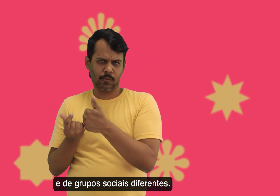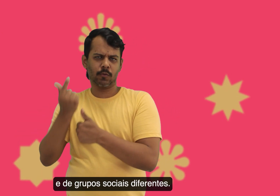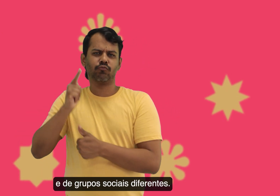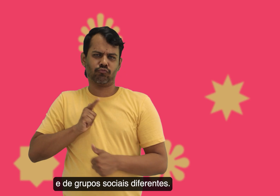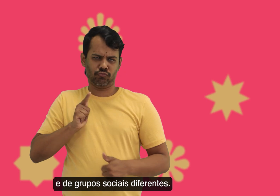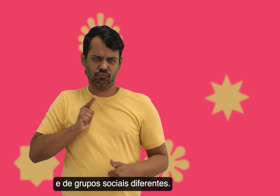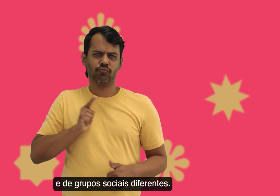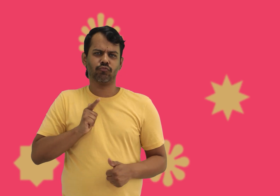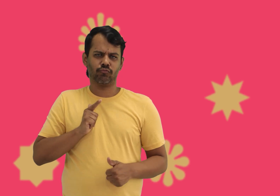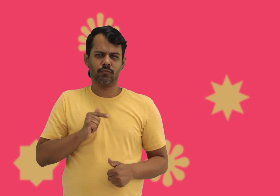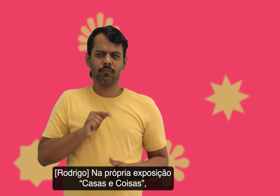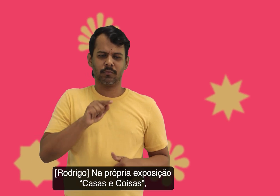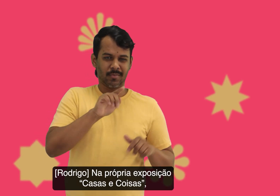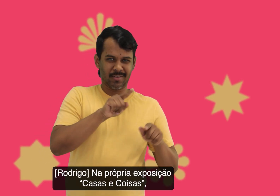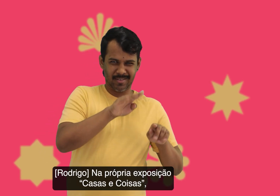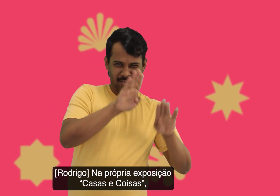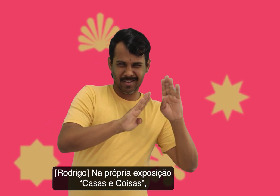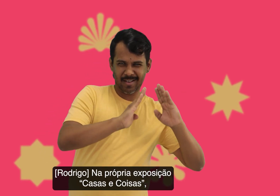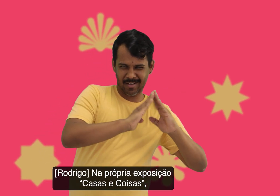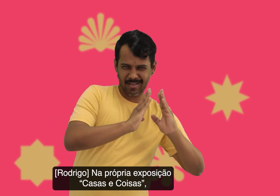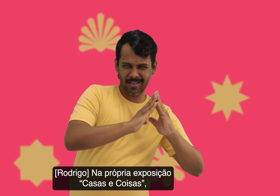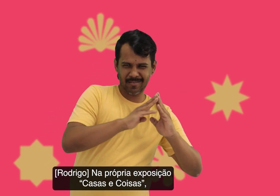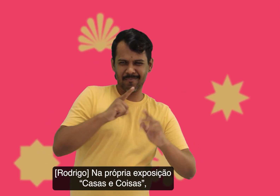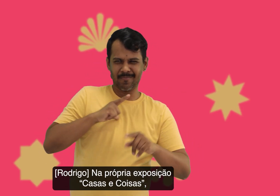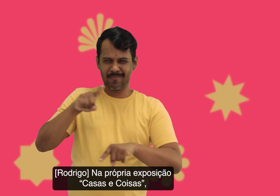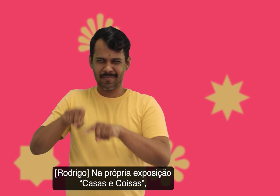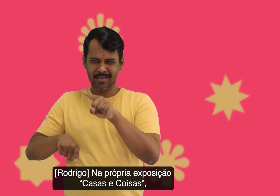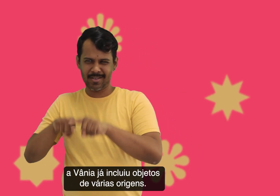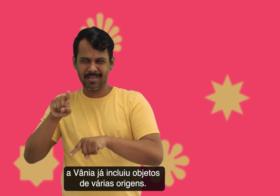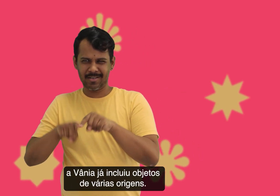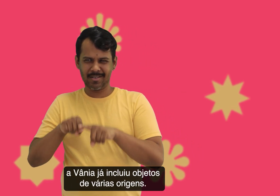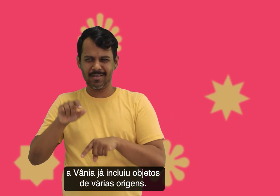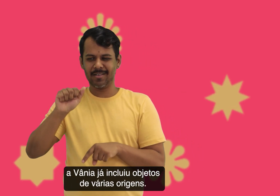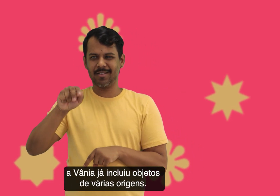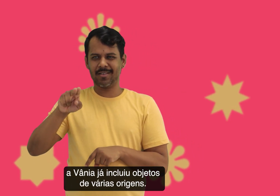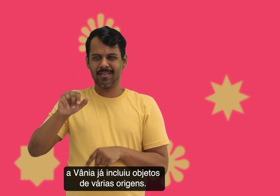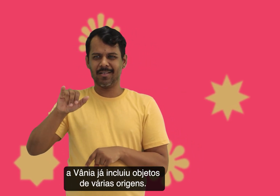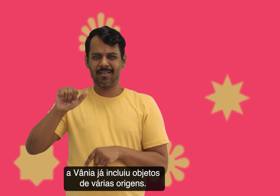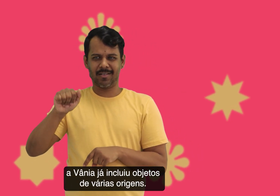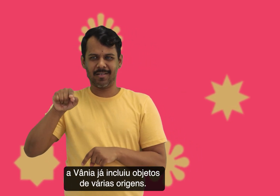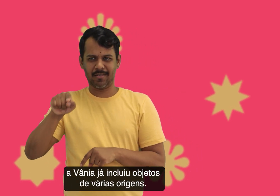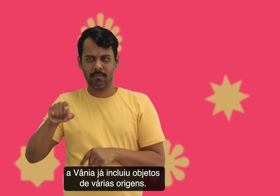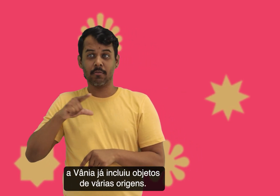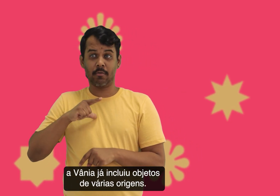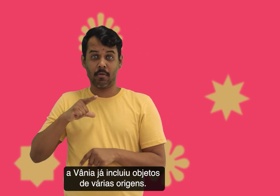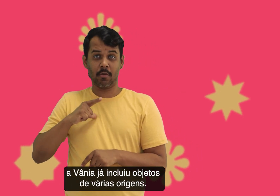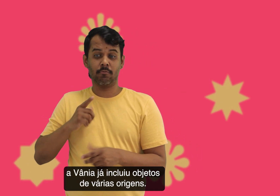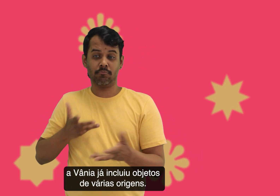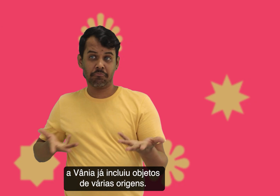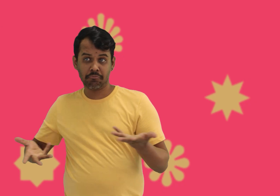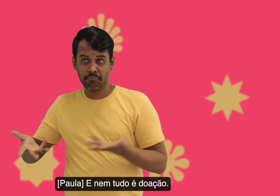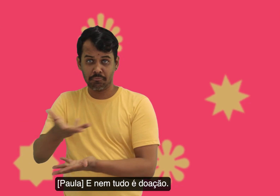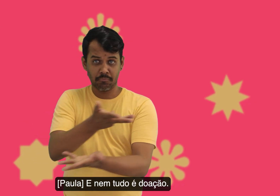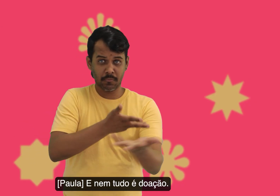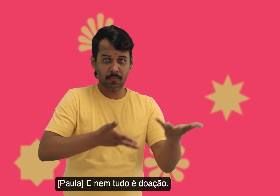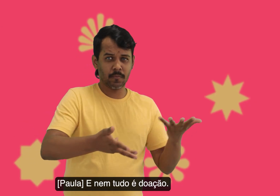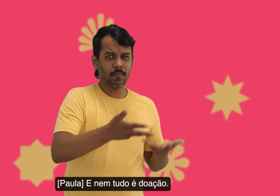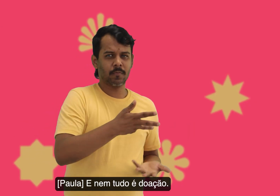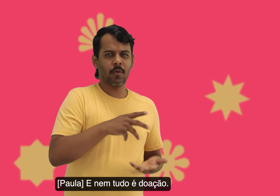grupos sociais diferentes. Na própria exposição Casas e Coisas, a Vânia já incluiu objetos de várias origens. E nem tudo é